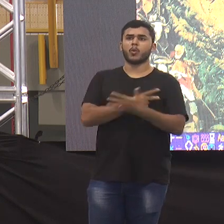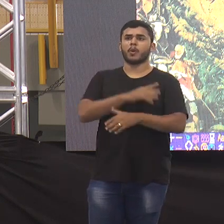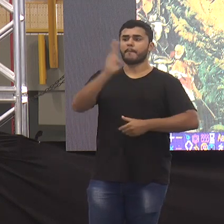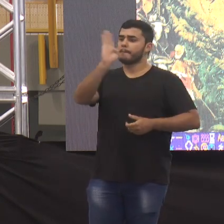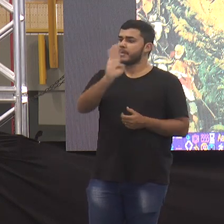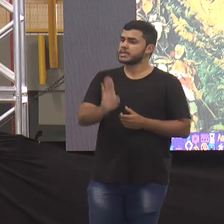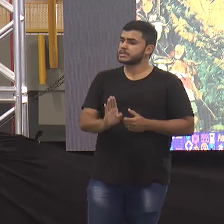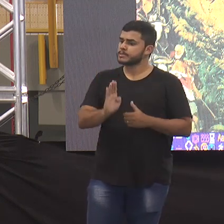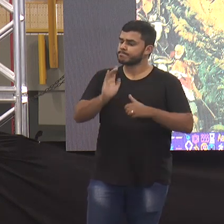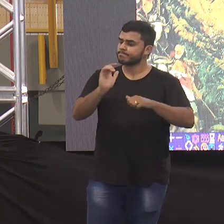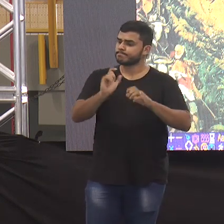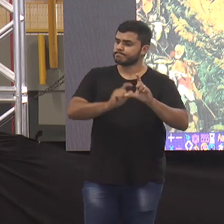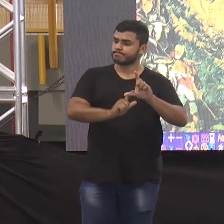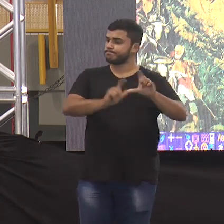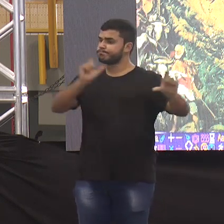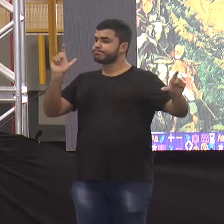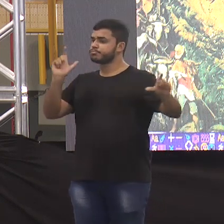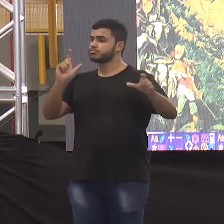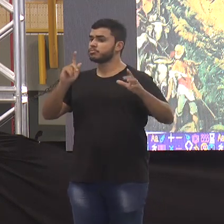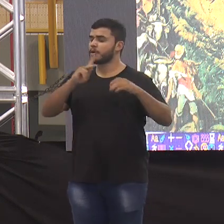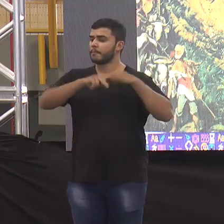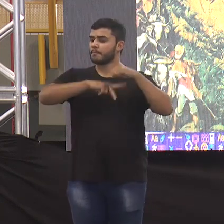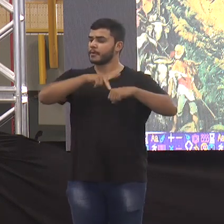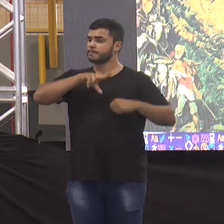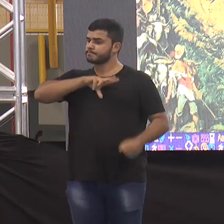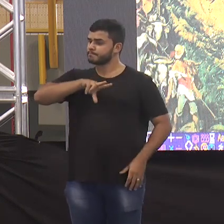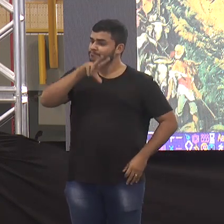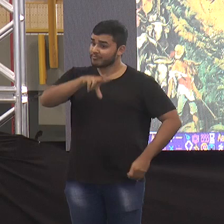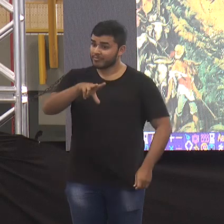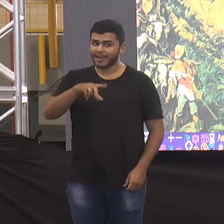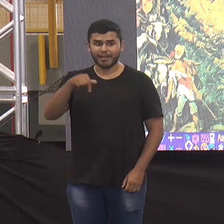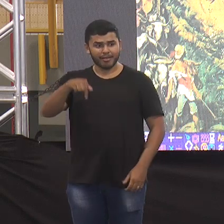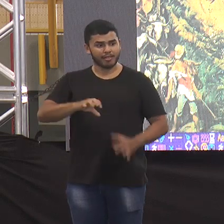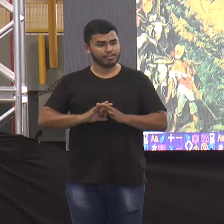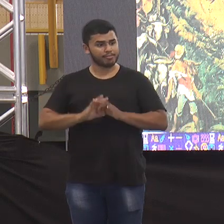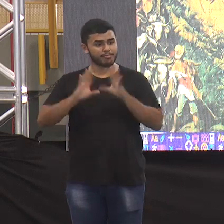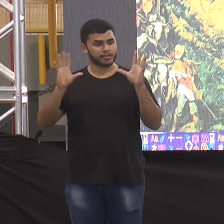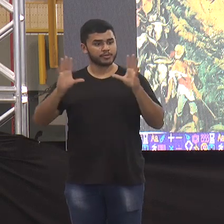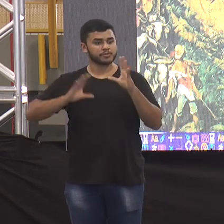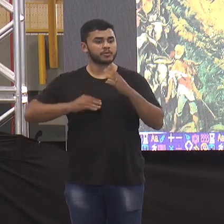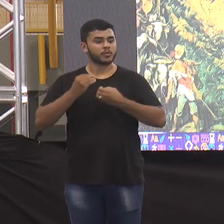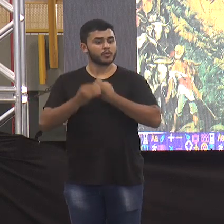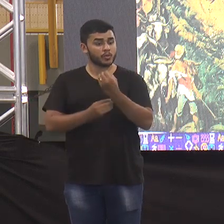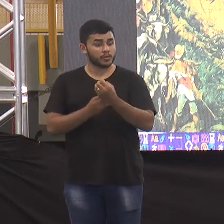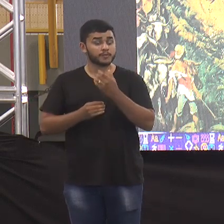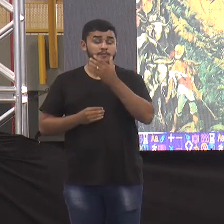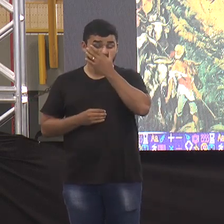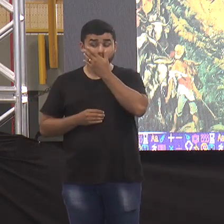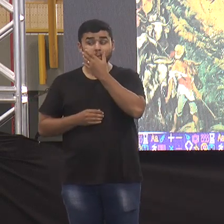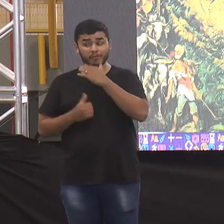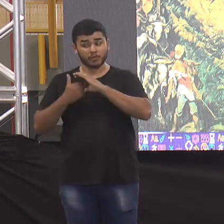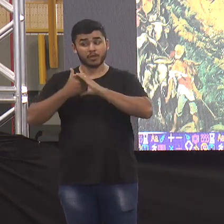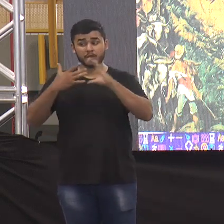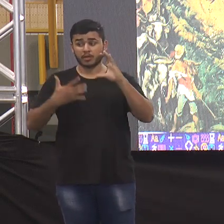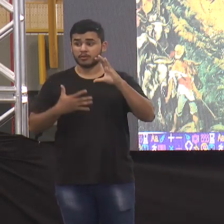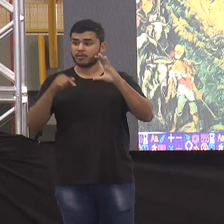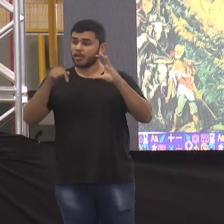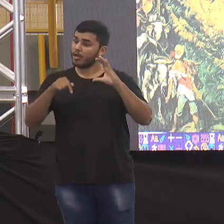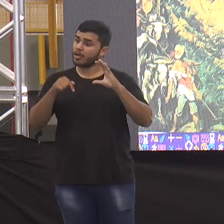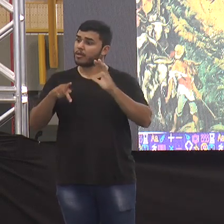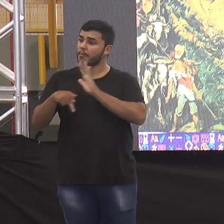toa que uma das principais características da arte romântica, e não só da literatura, é o